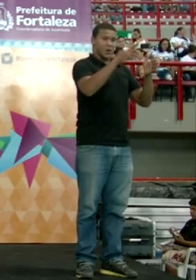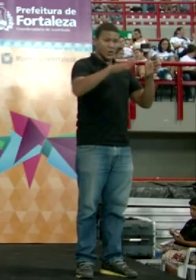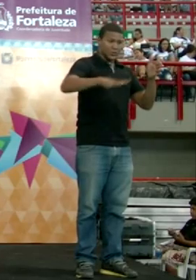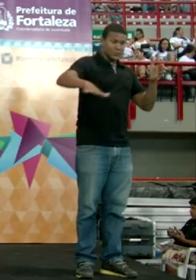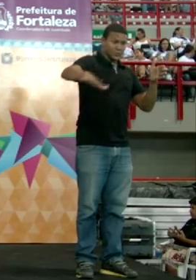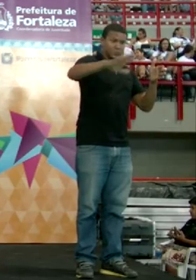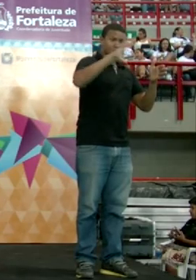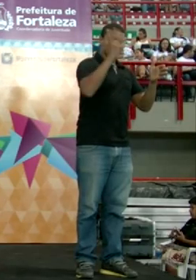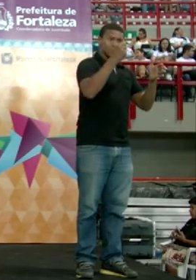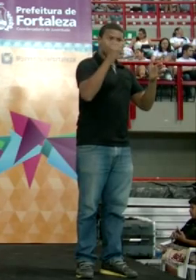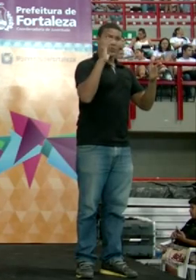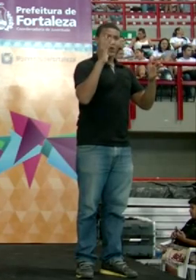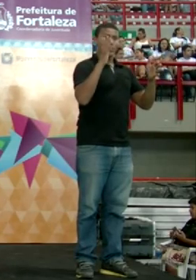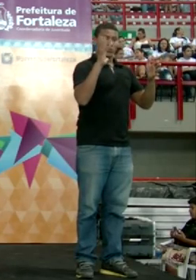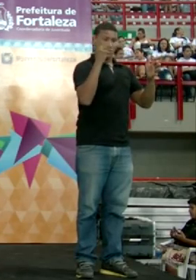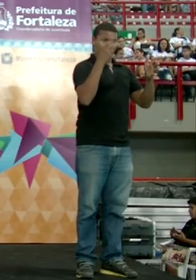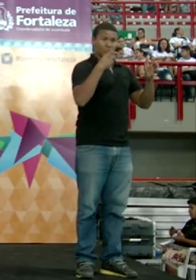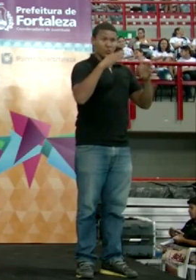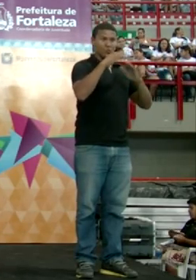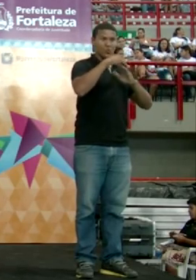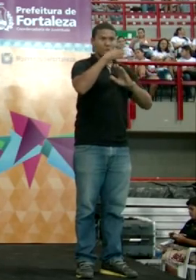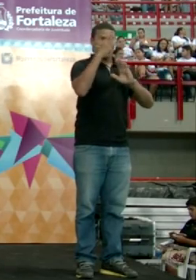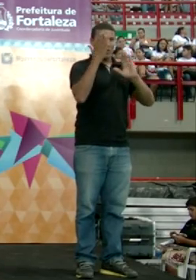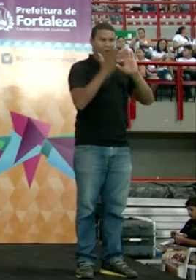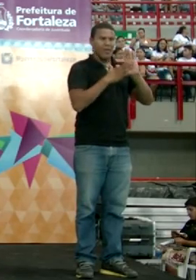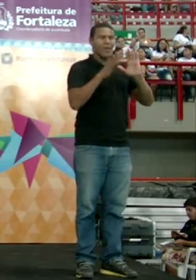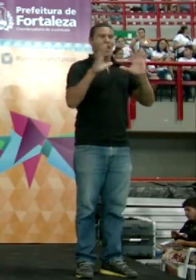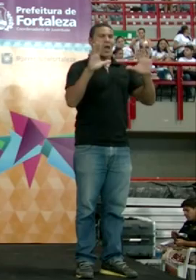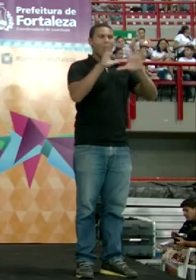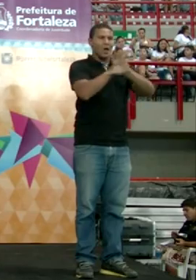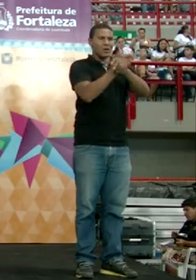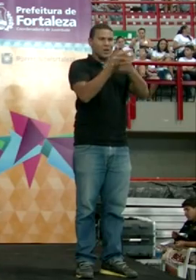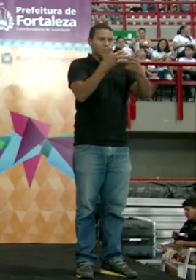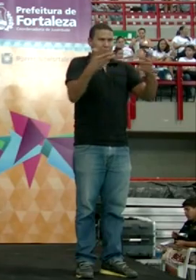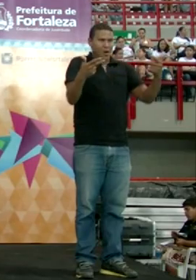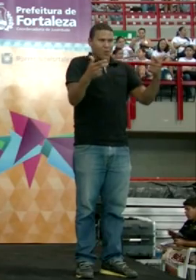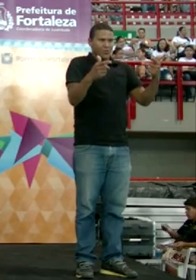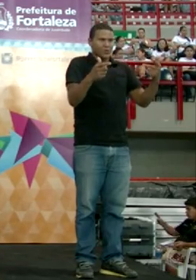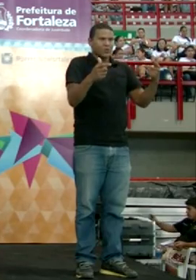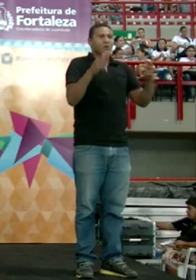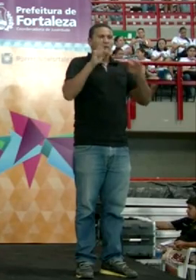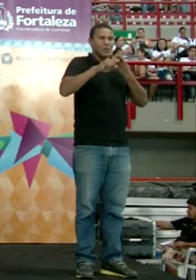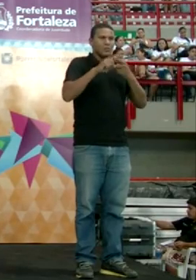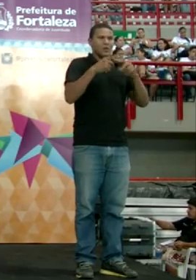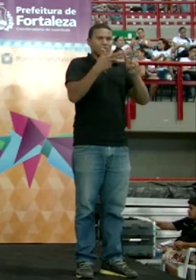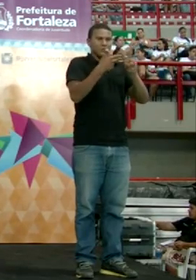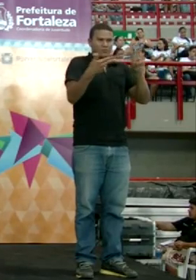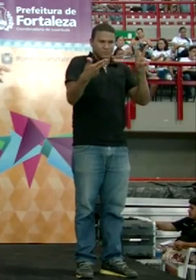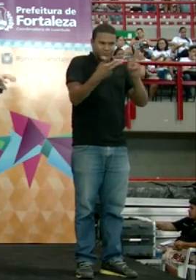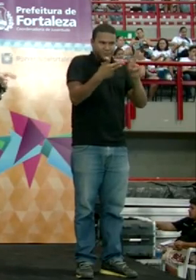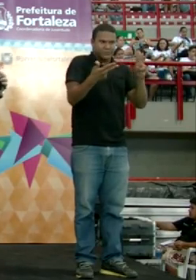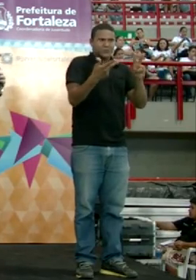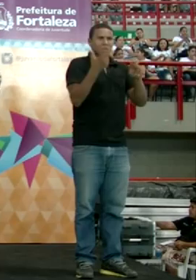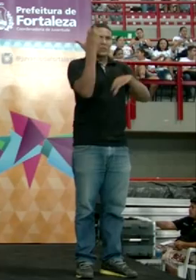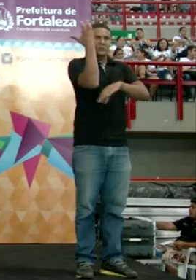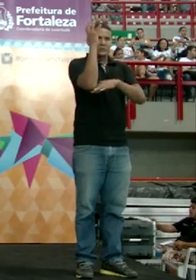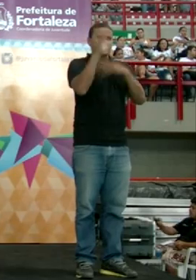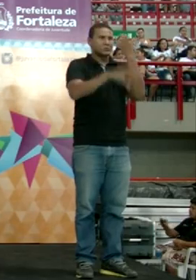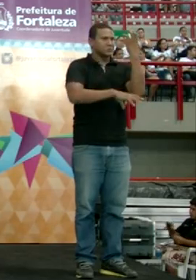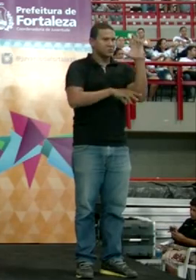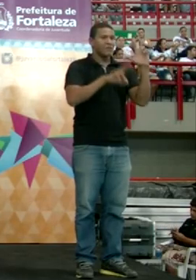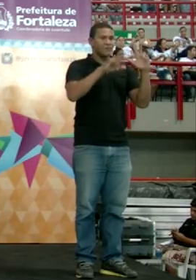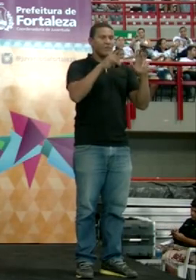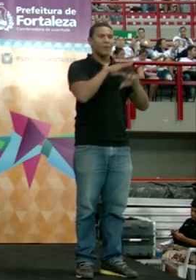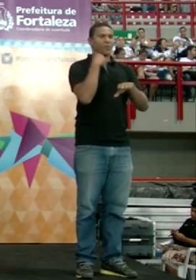porte vão conseguir migrar, mas todos os vegetais e animais de pequeno porte vão morrer. Quando esses vegetais e